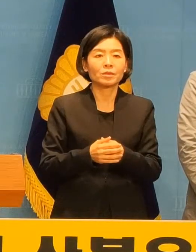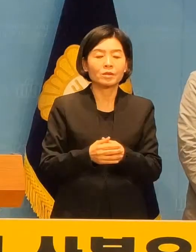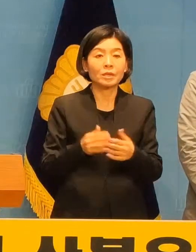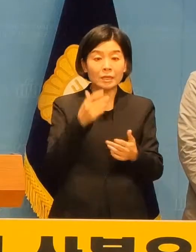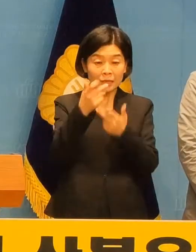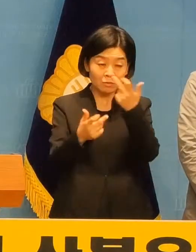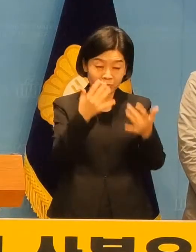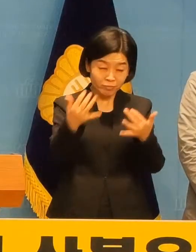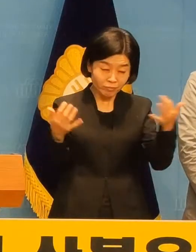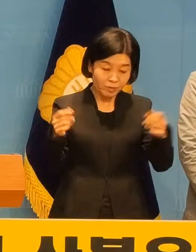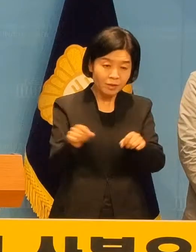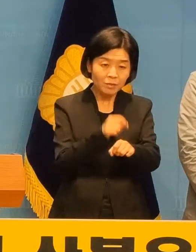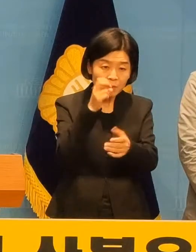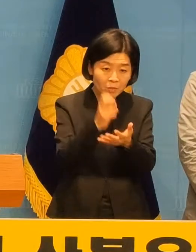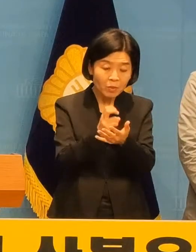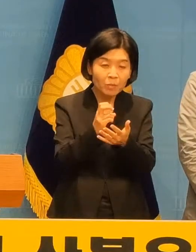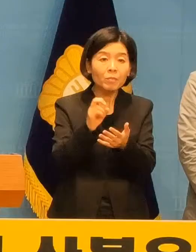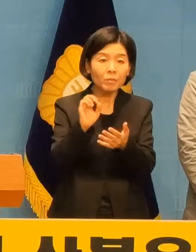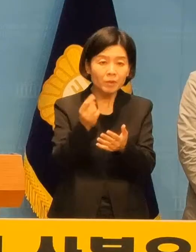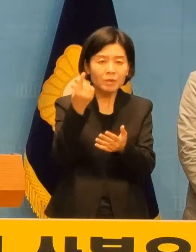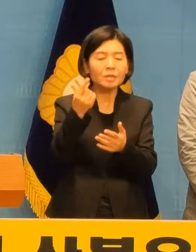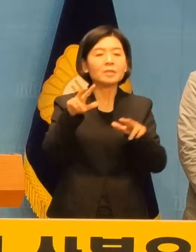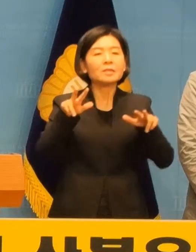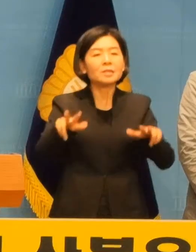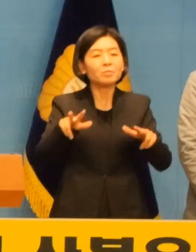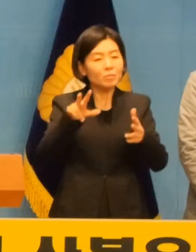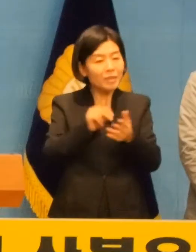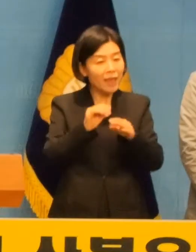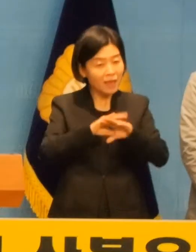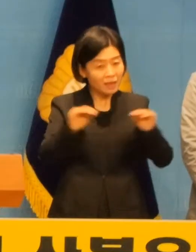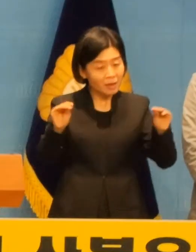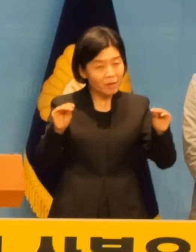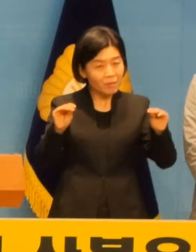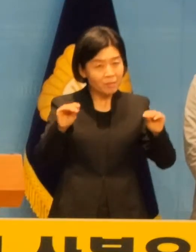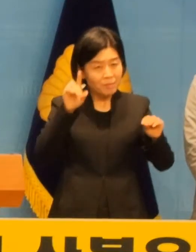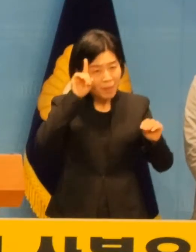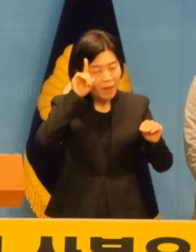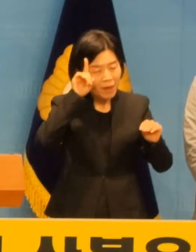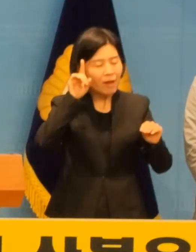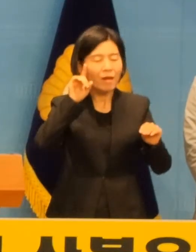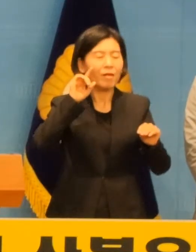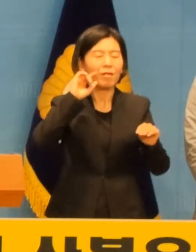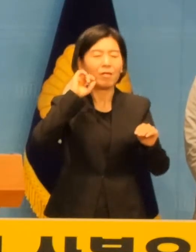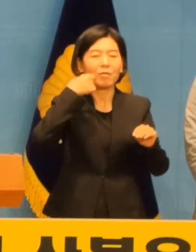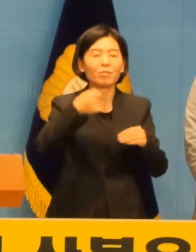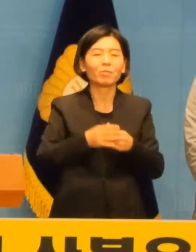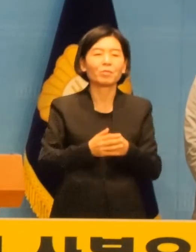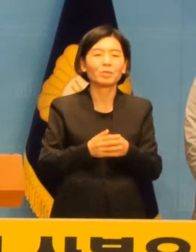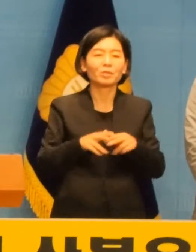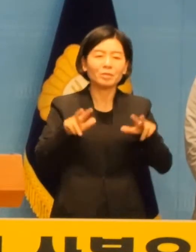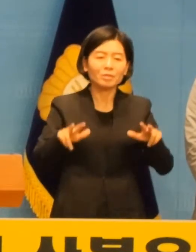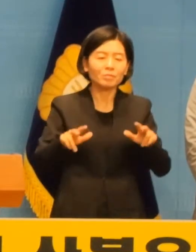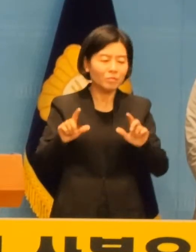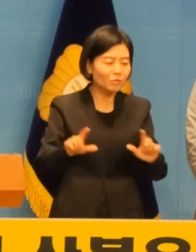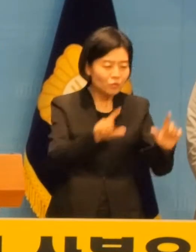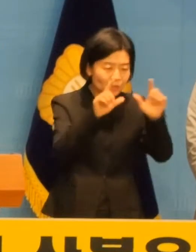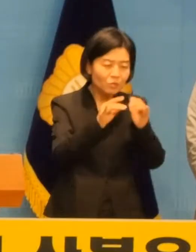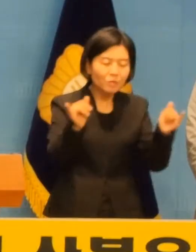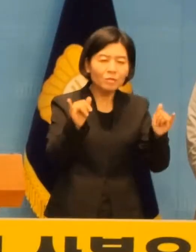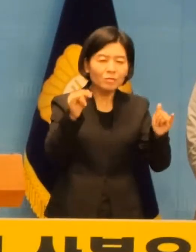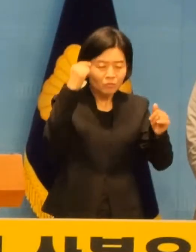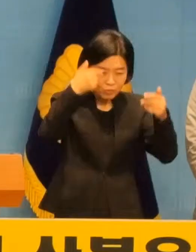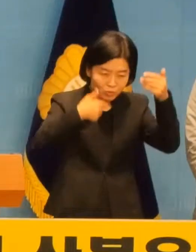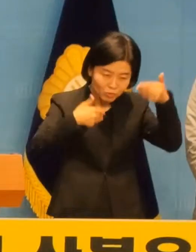이 유례 없는 산불 재난이 초래한 모든 문제가 해결된 것은 아닙니다. 여전히 주민들은 묻습니다.